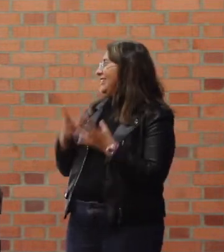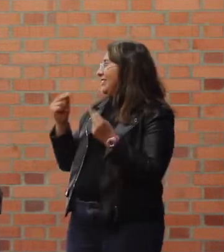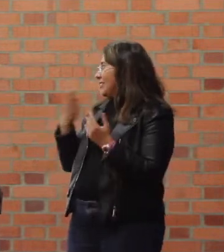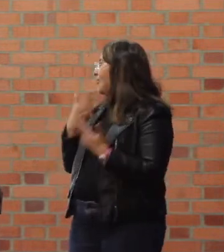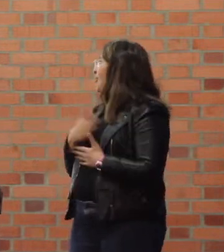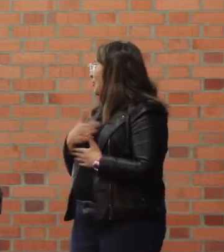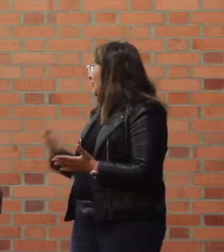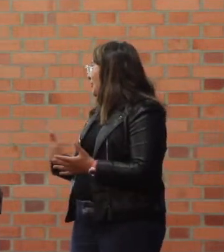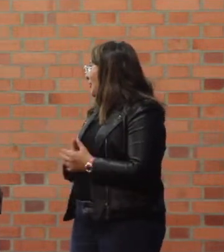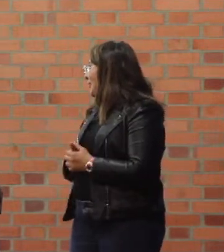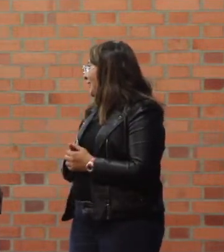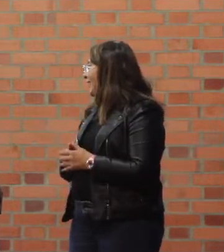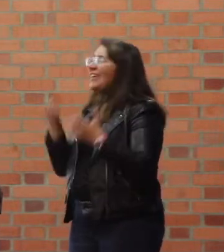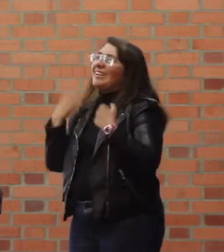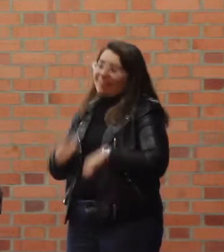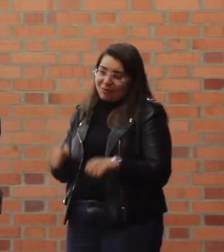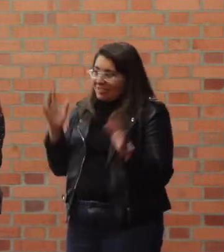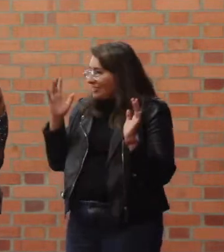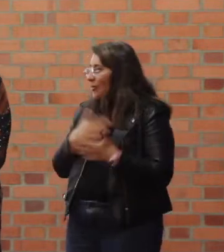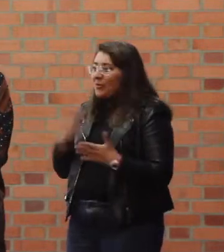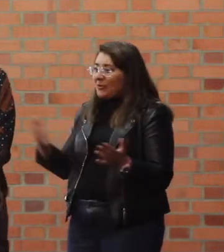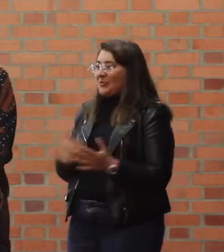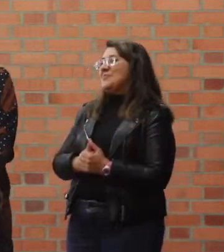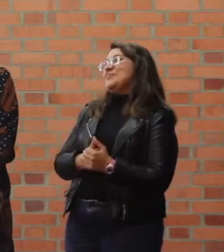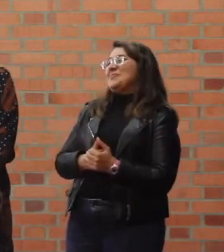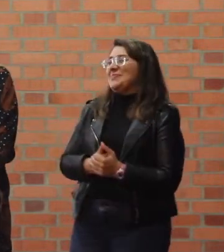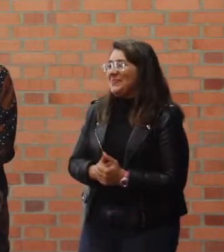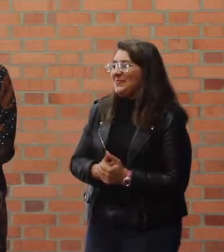muchas gracias qué esfuerzo tan grande